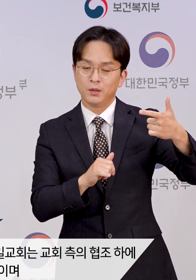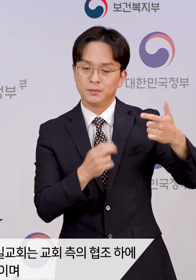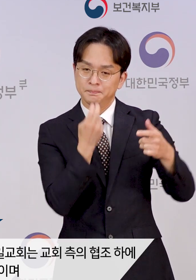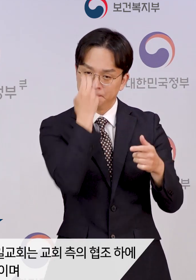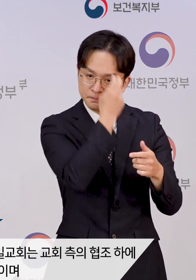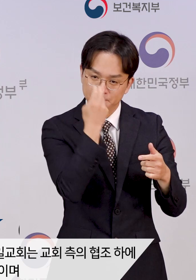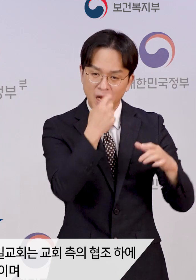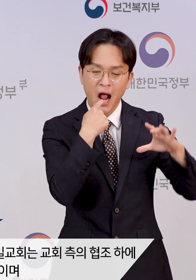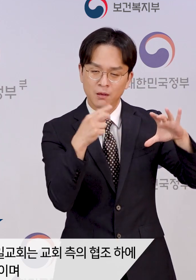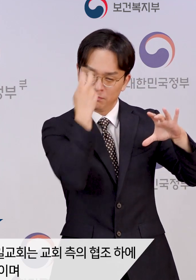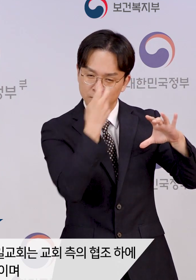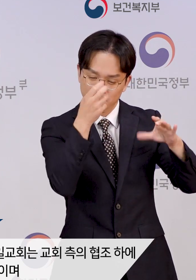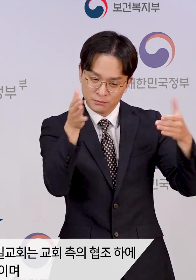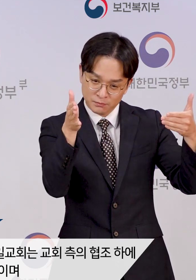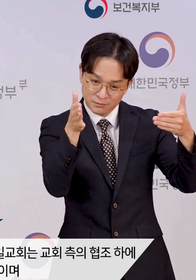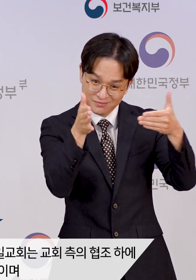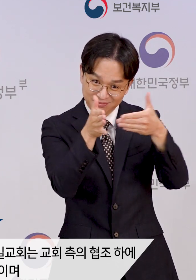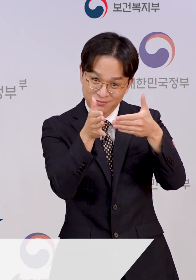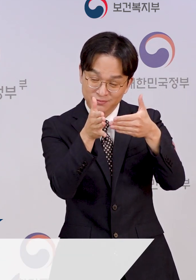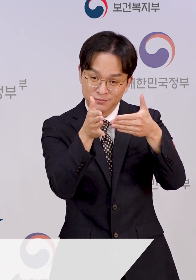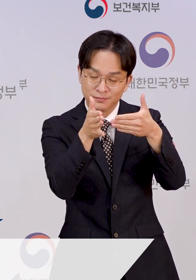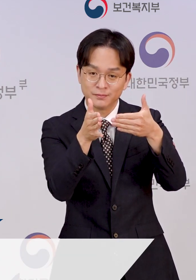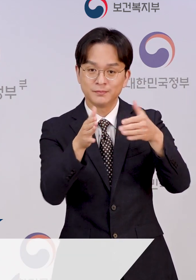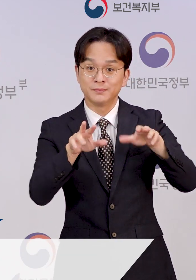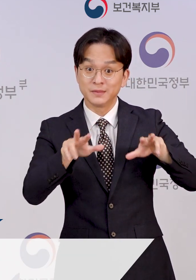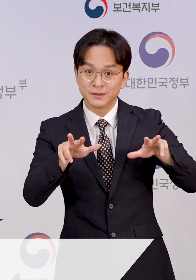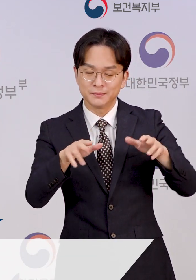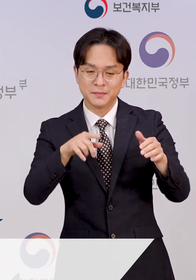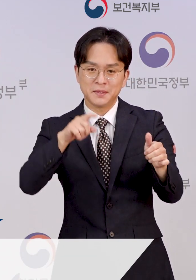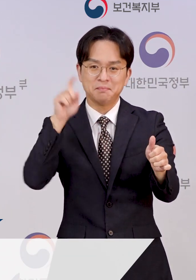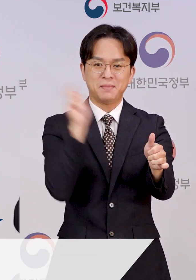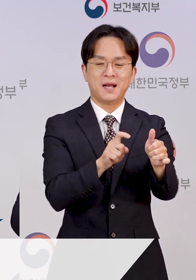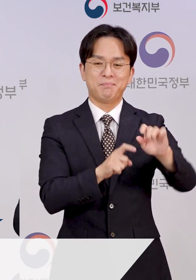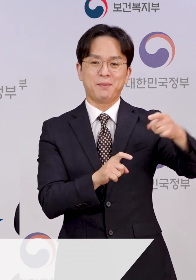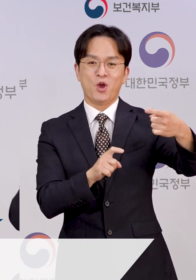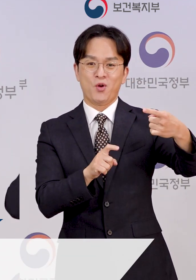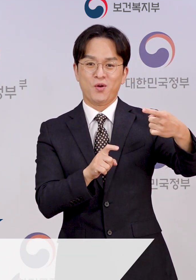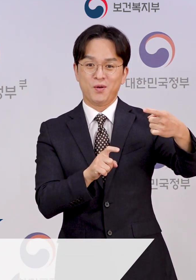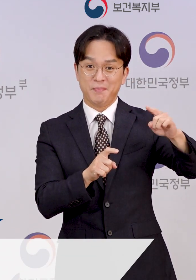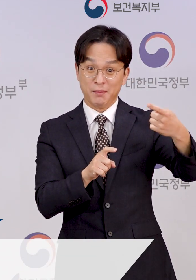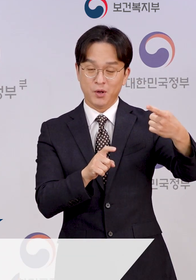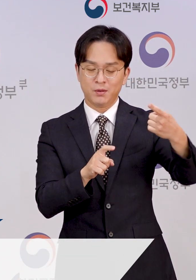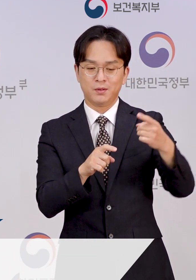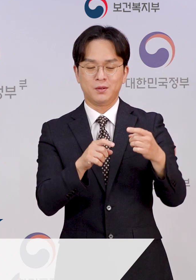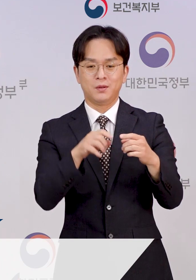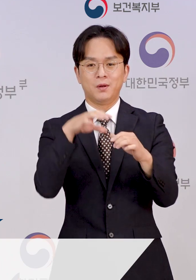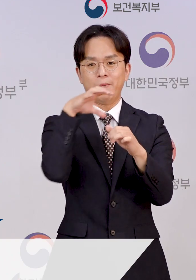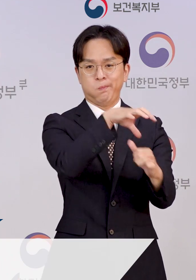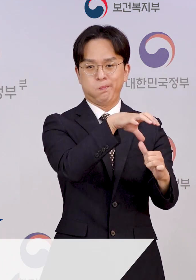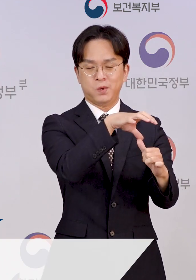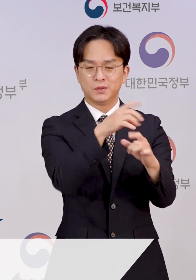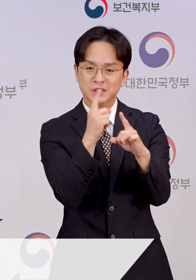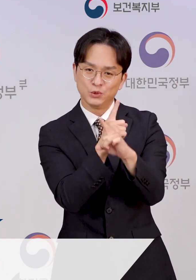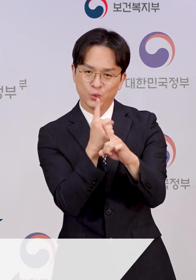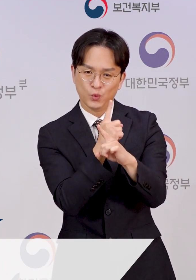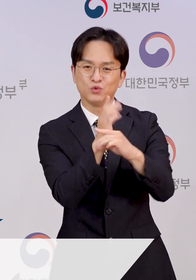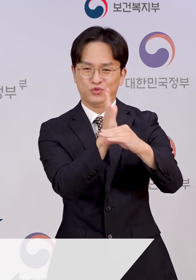검사와 격리가 완료되어가는 상황이며 약 100여 명의 환자를 찾아 격리 치료에 들어가고 있습니다.